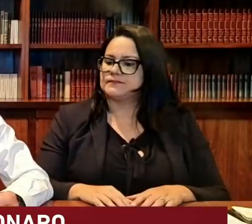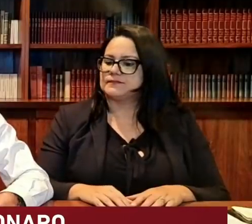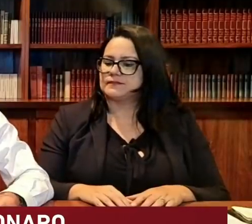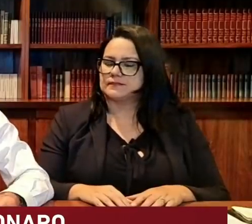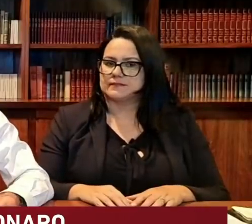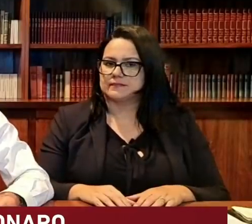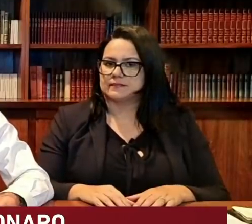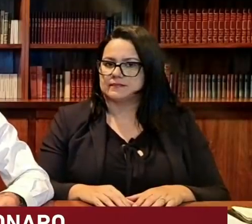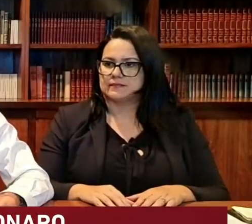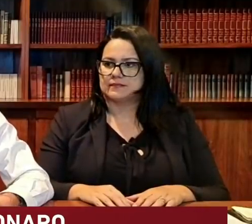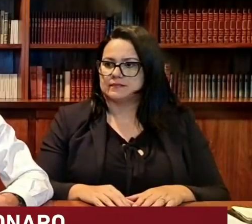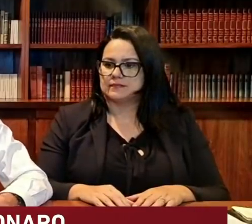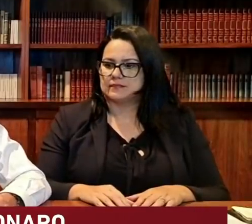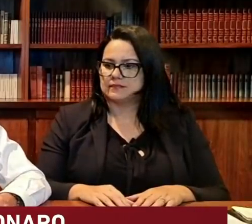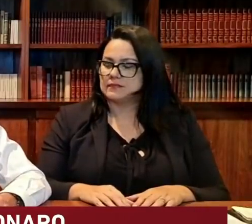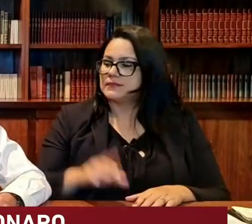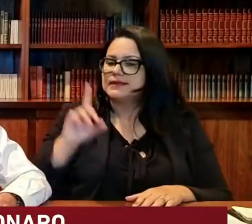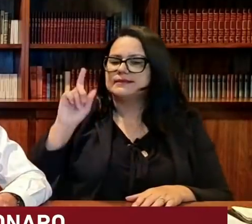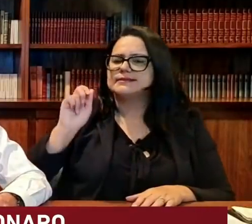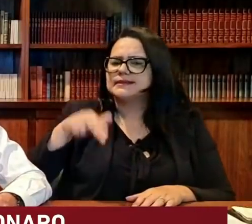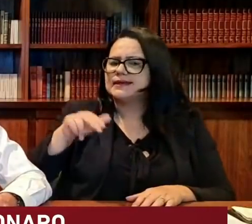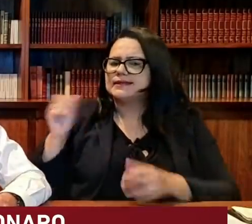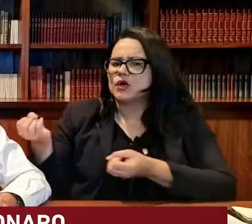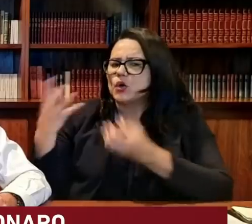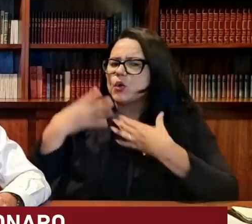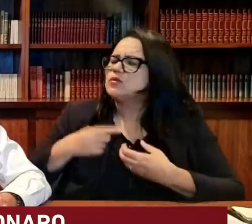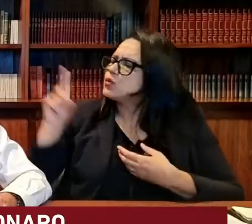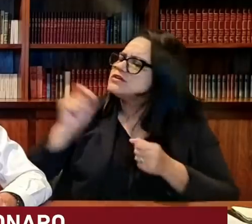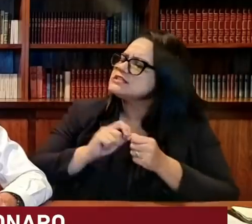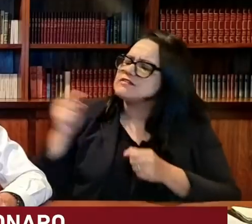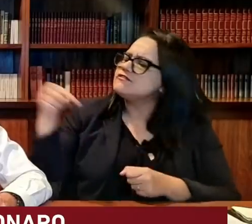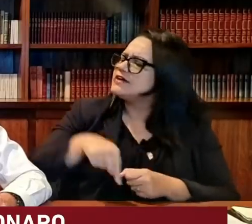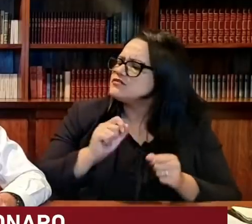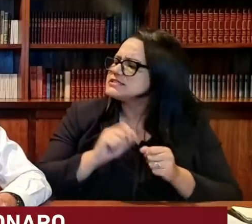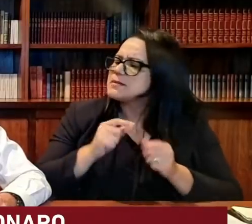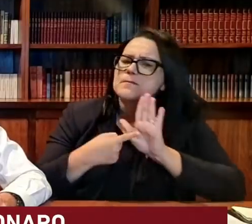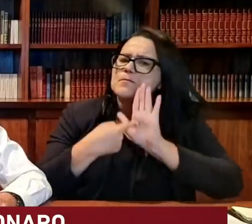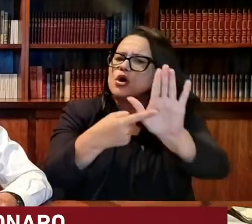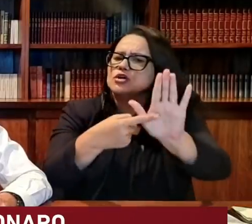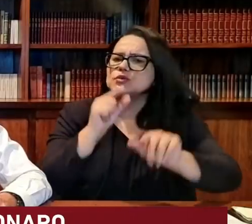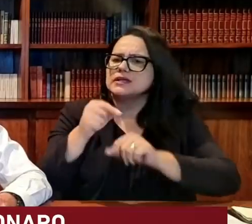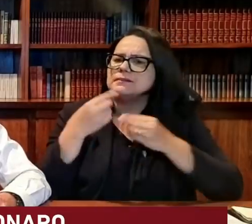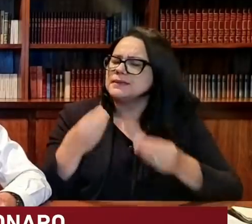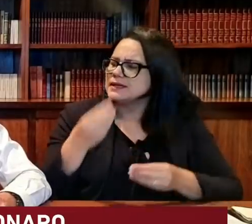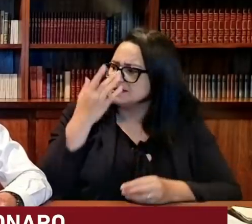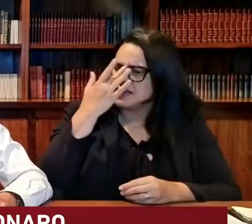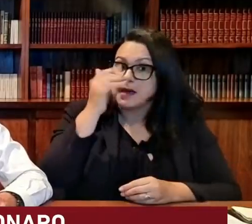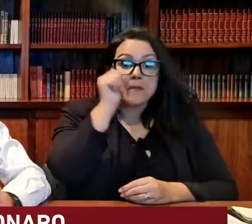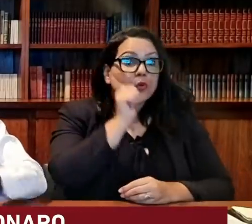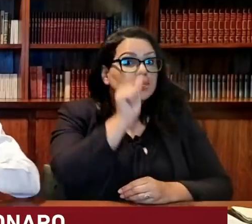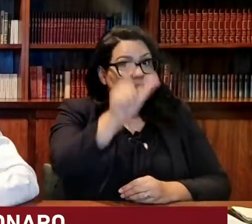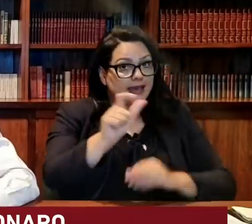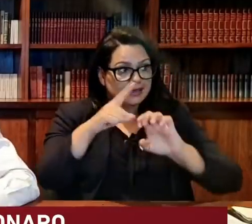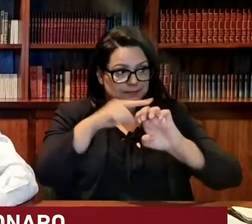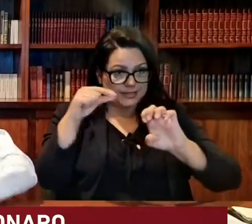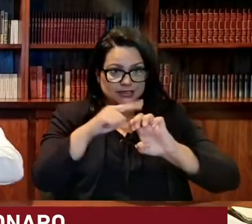aqui. Dani, fala um pouquinho você aqui, o que você está fazendo aqui? O que você tem para apresentar para a mulher empreendedora? O que o